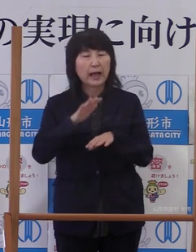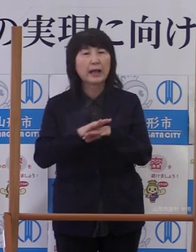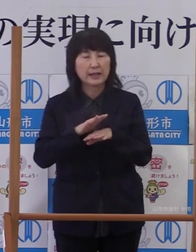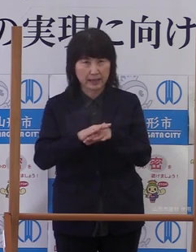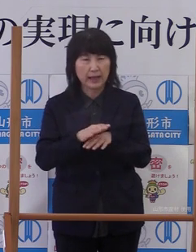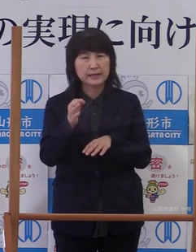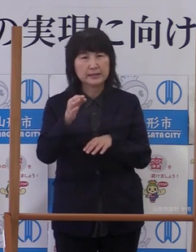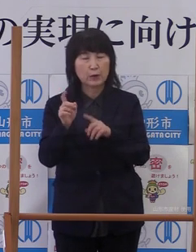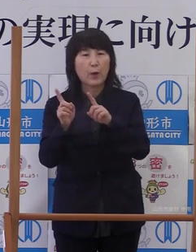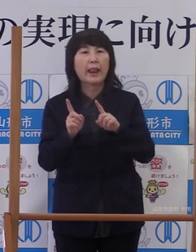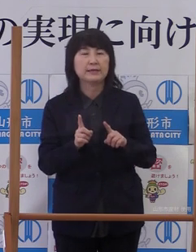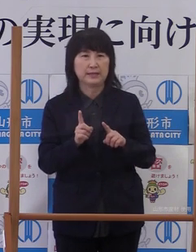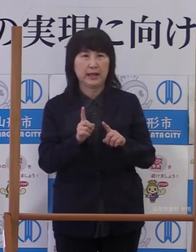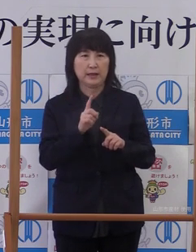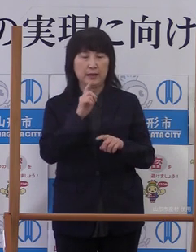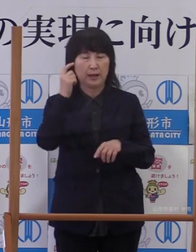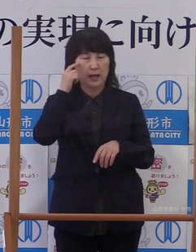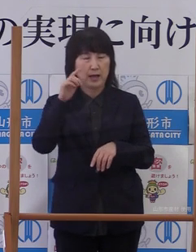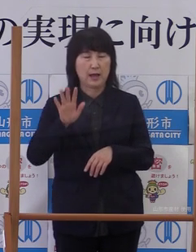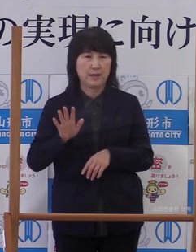たというところであります。